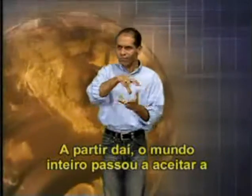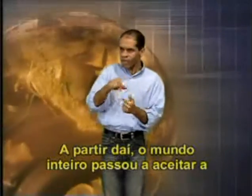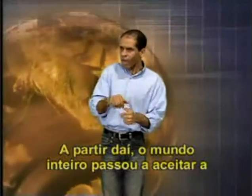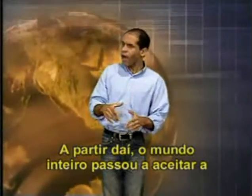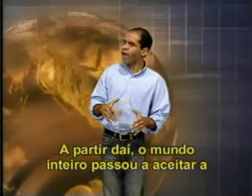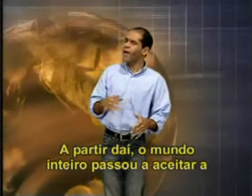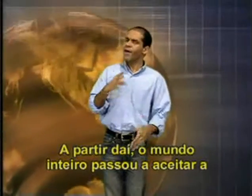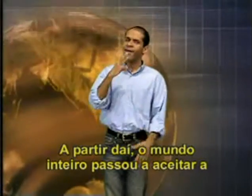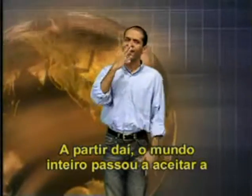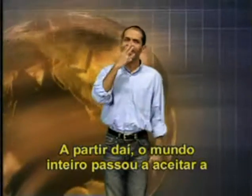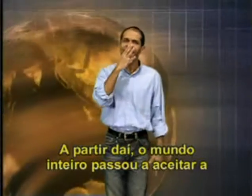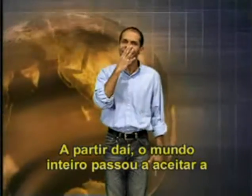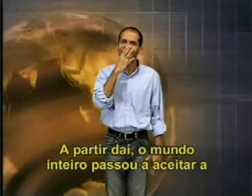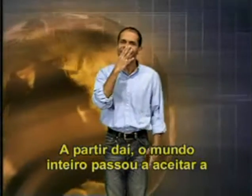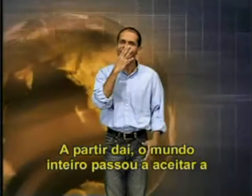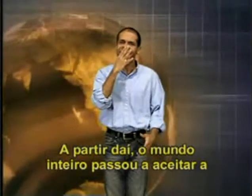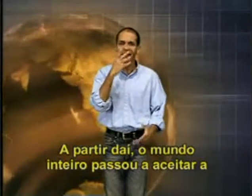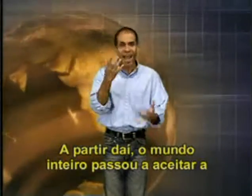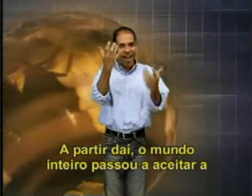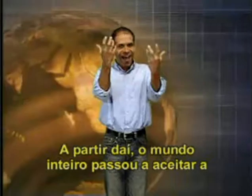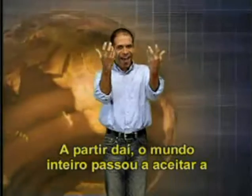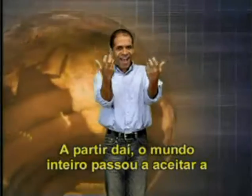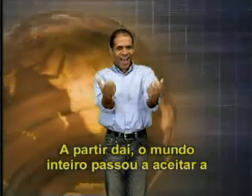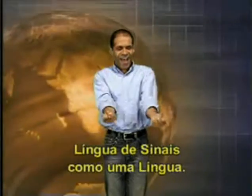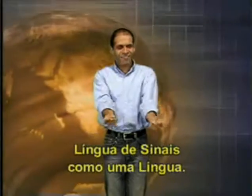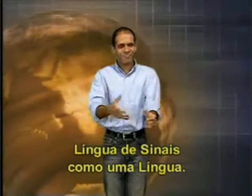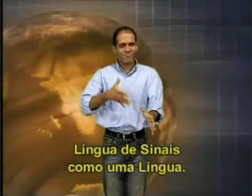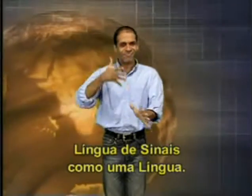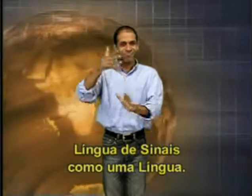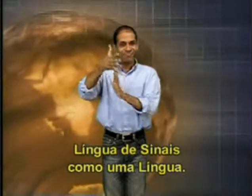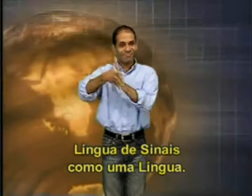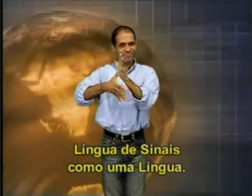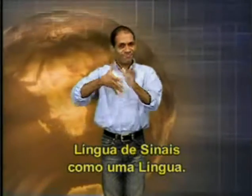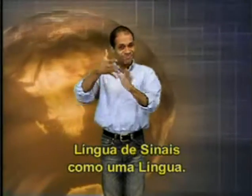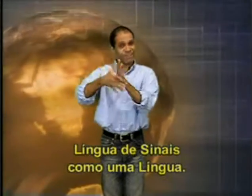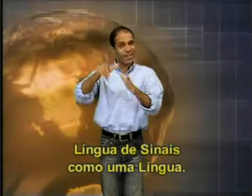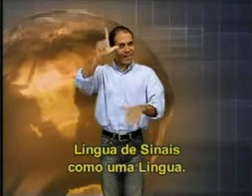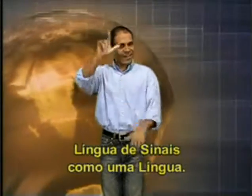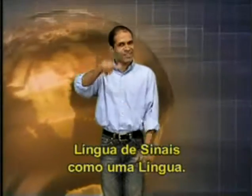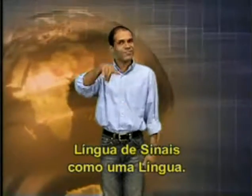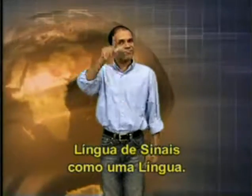A partir daí, o mundo inteiro passou a aceitar a língua de sinais como uma língua.